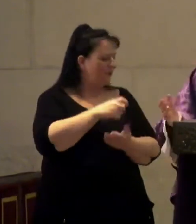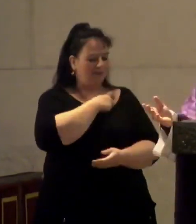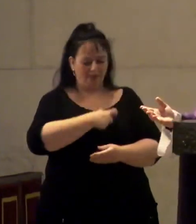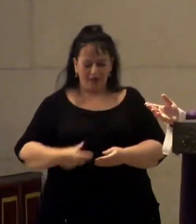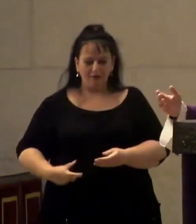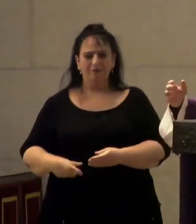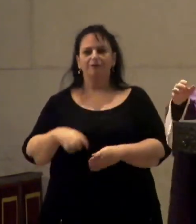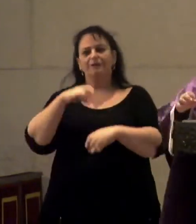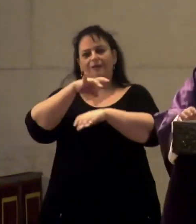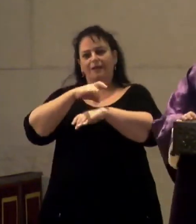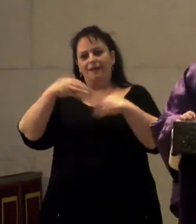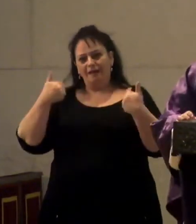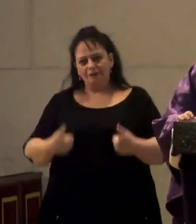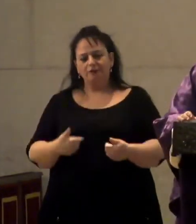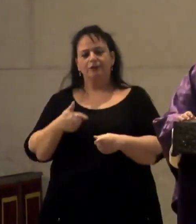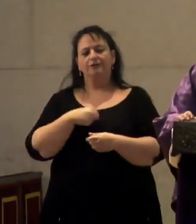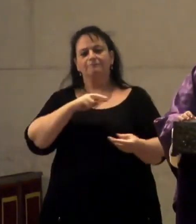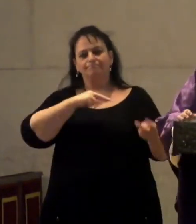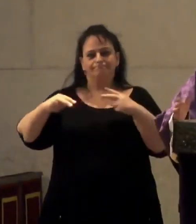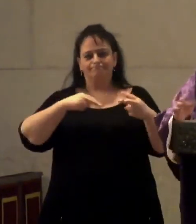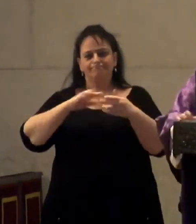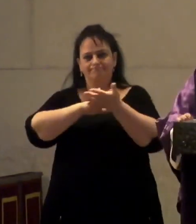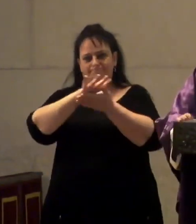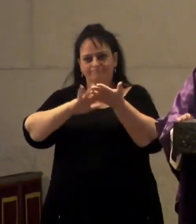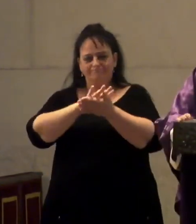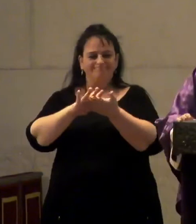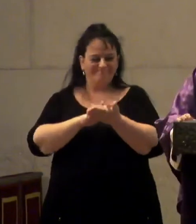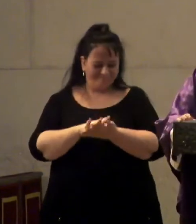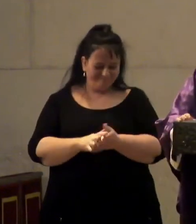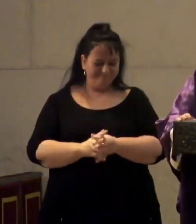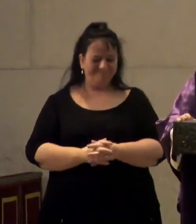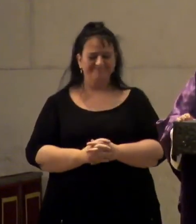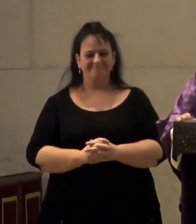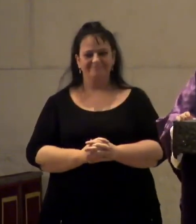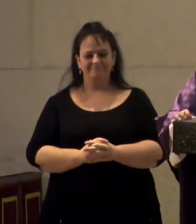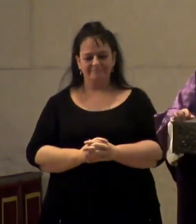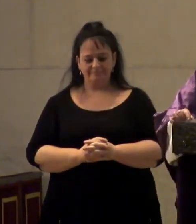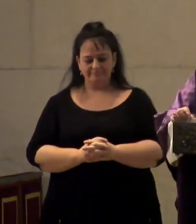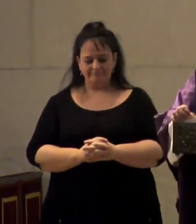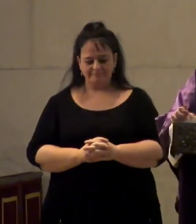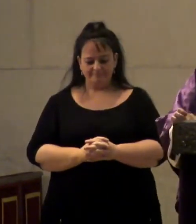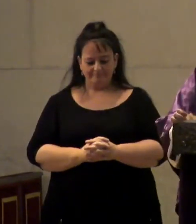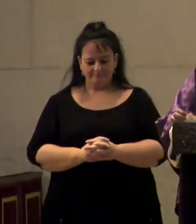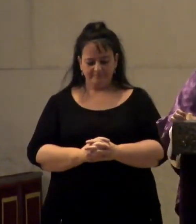diácono y a Sonia, que nos traduce para este lenguaje de signos.